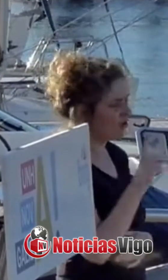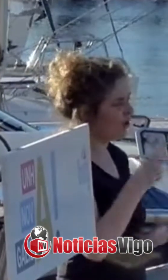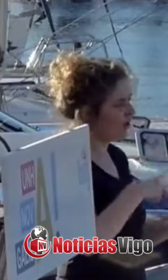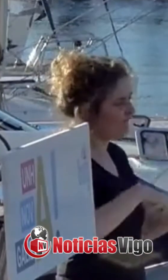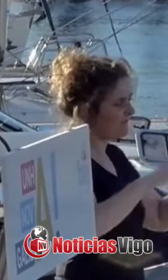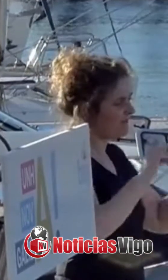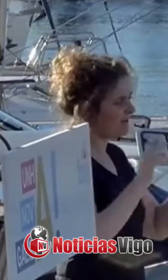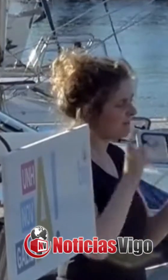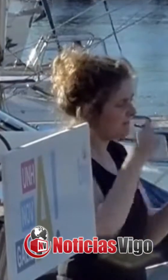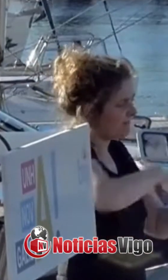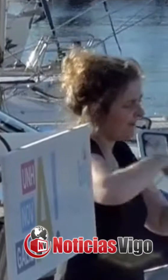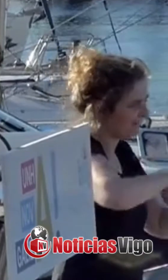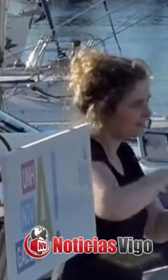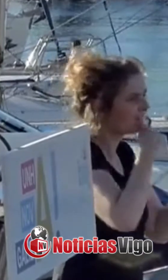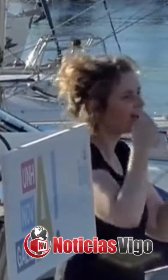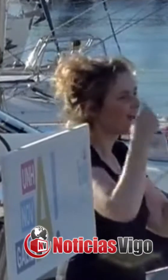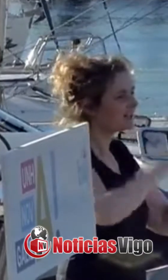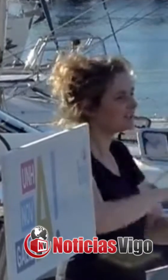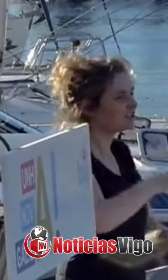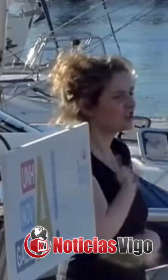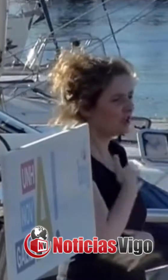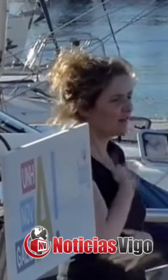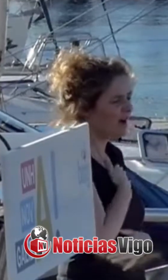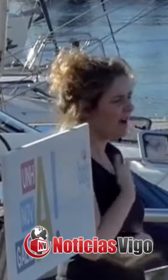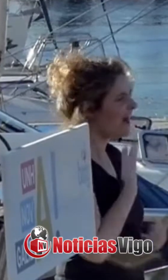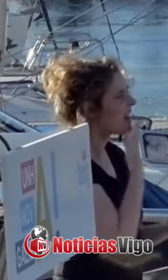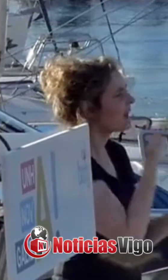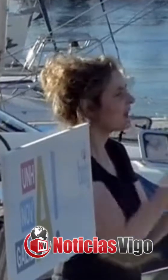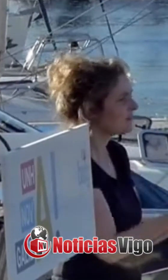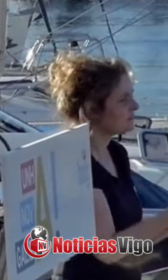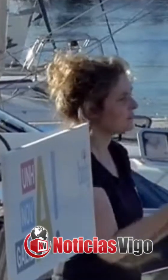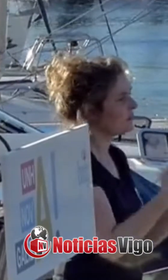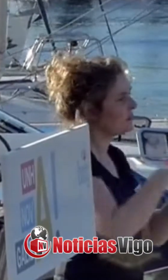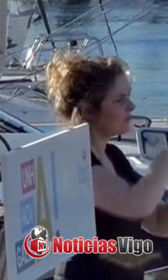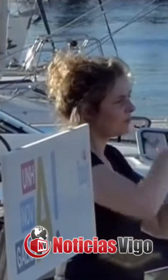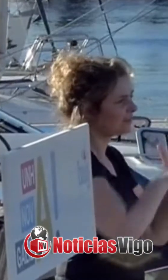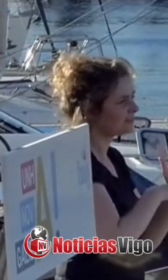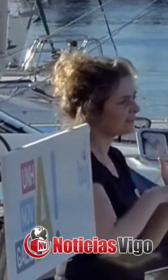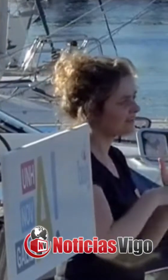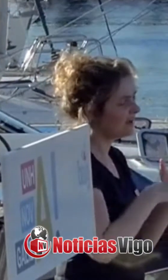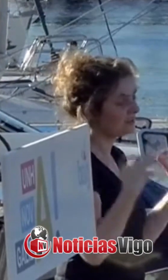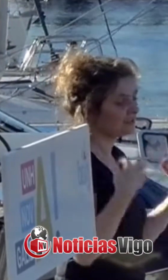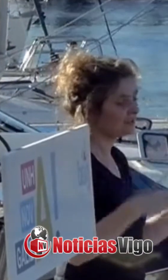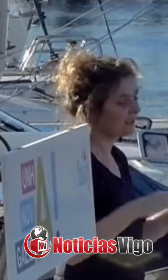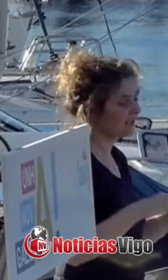nosa propia historia. E a proposta do BNG é ben sinxela,